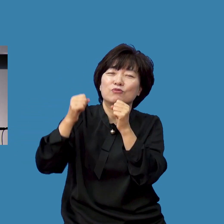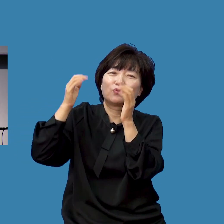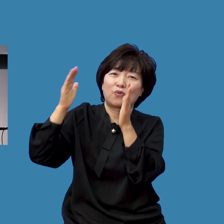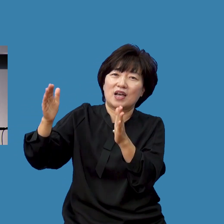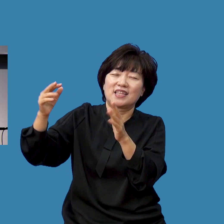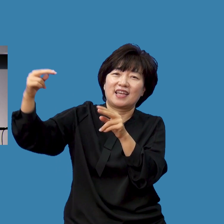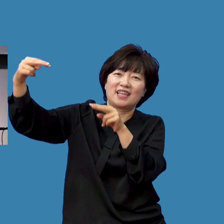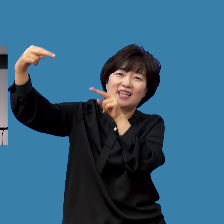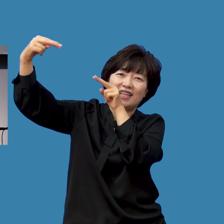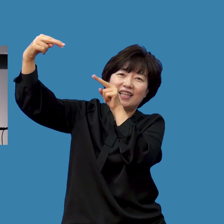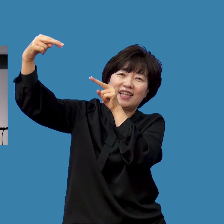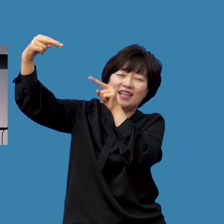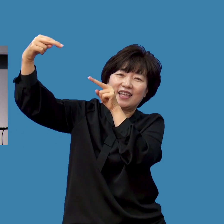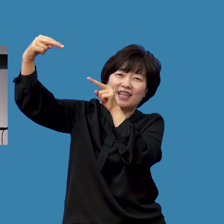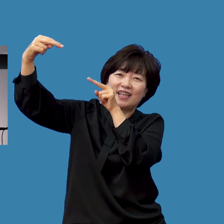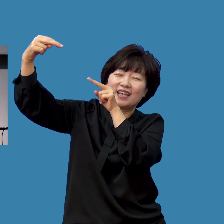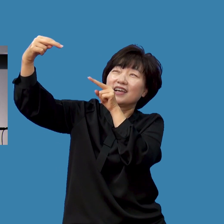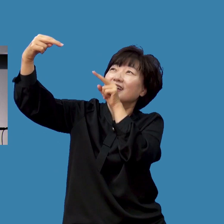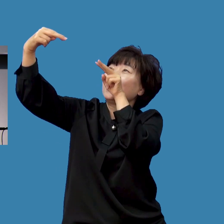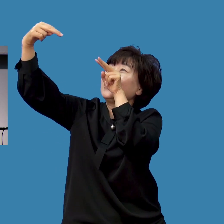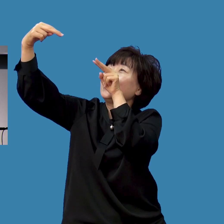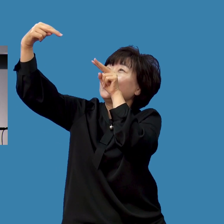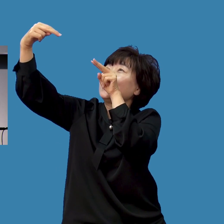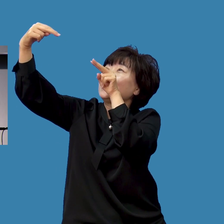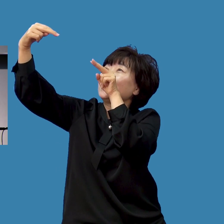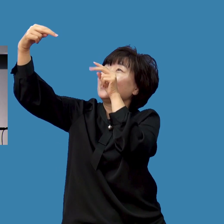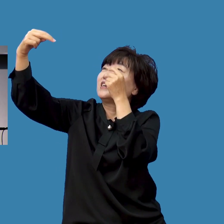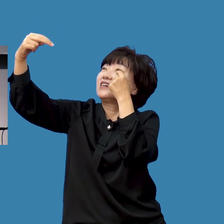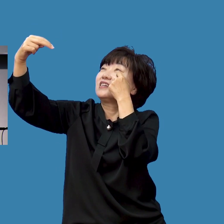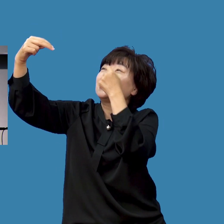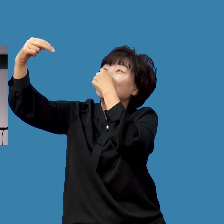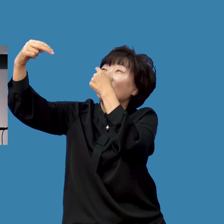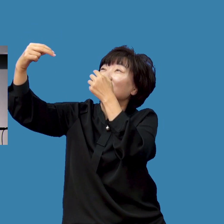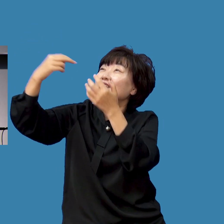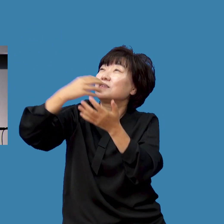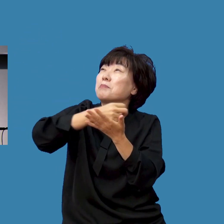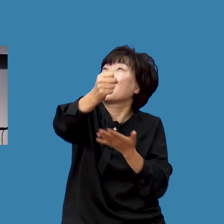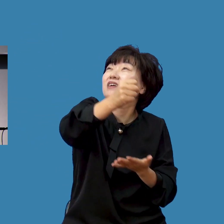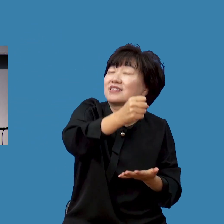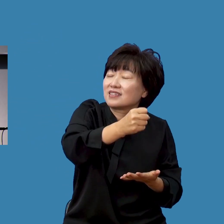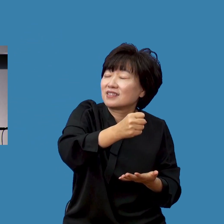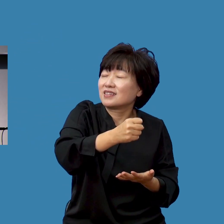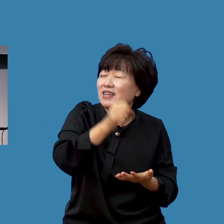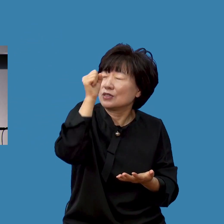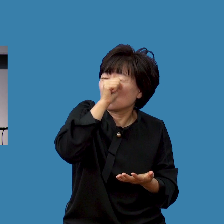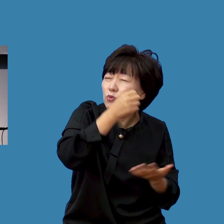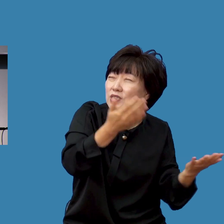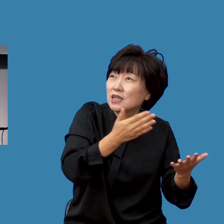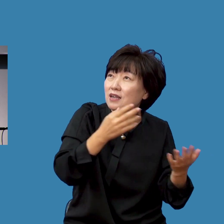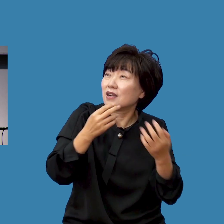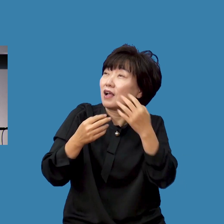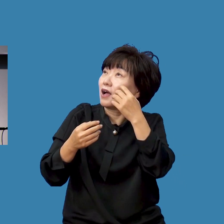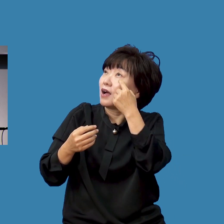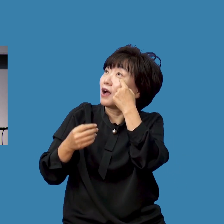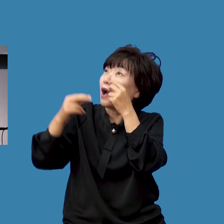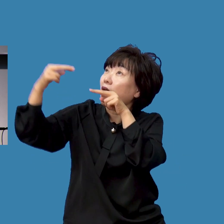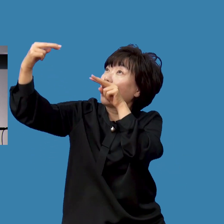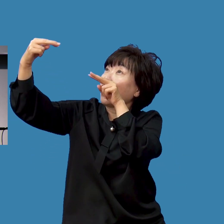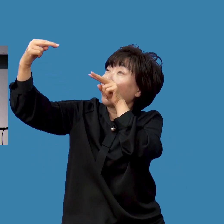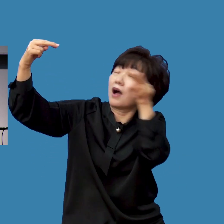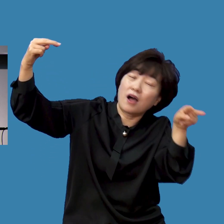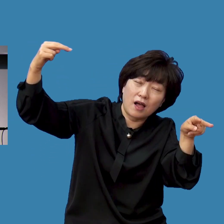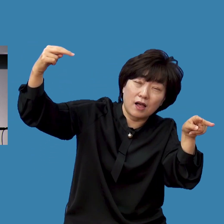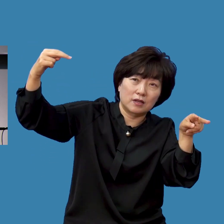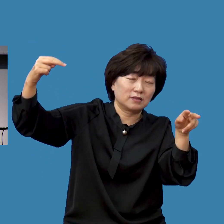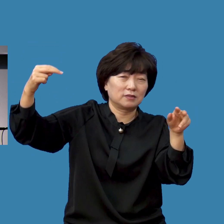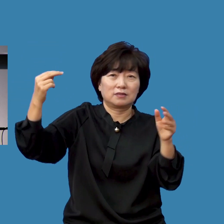이게 겨울이에요. 그래서 겨울에는 우리의 시선을 빼앗아가는 것들을 하나님께서 허락하지 않으세요. 아무리 좋은 일이라고